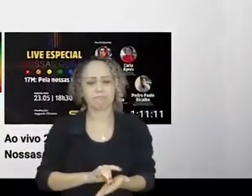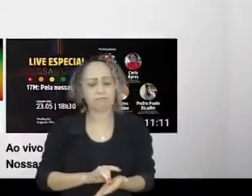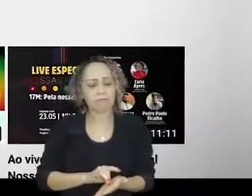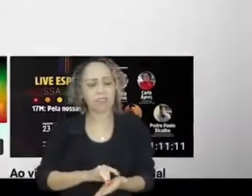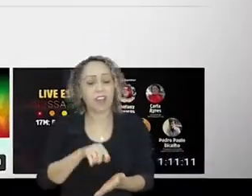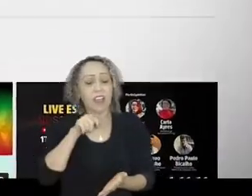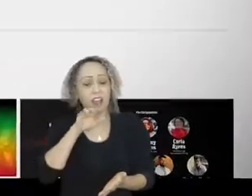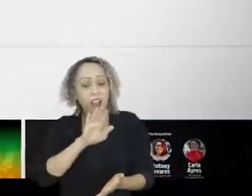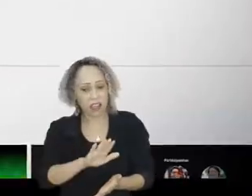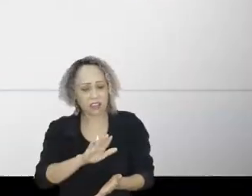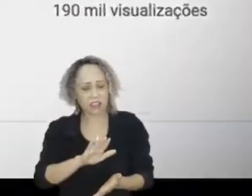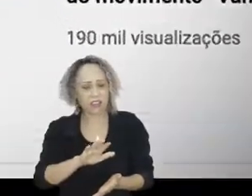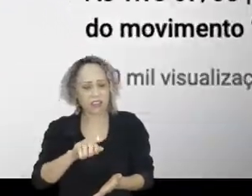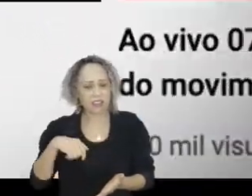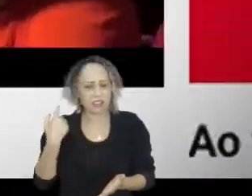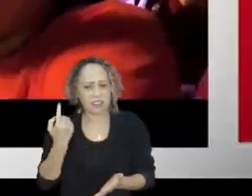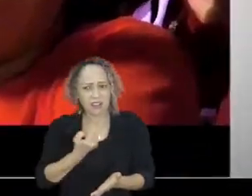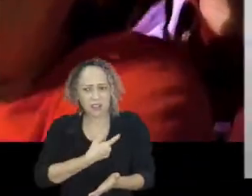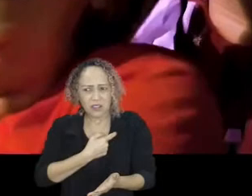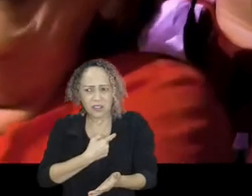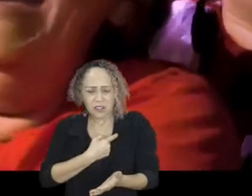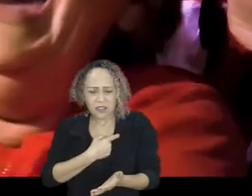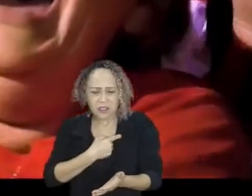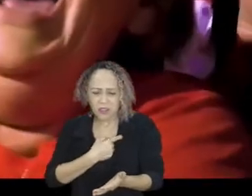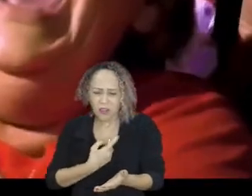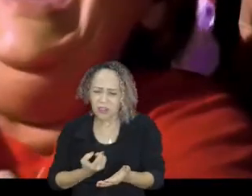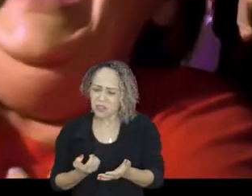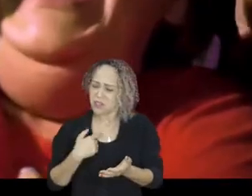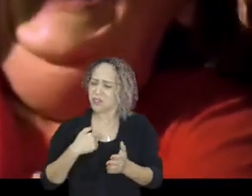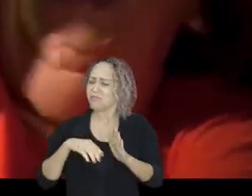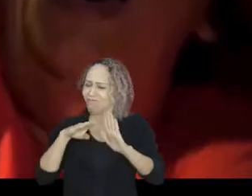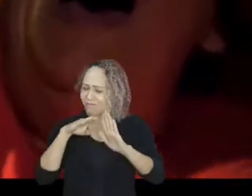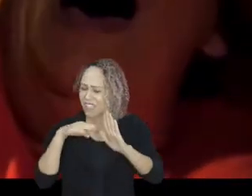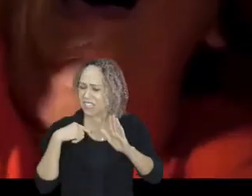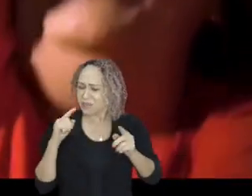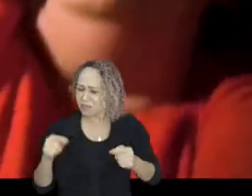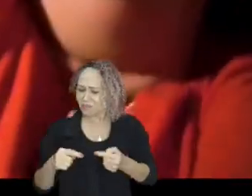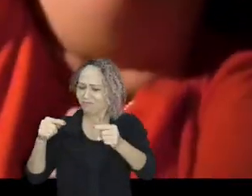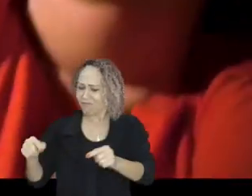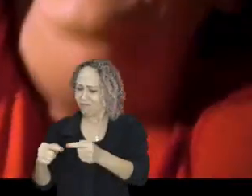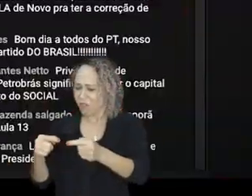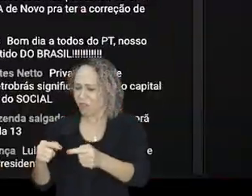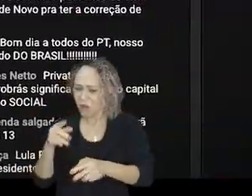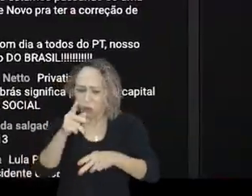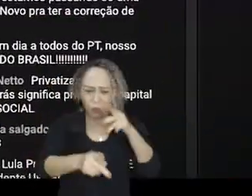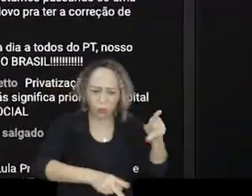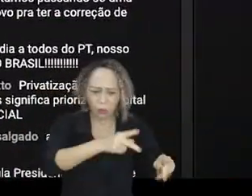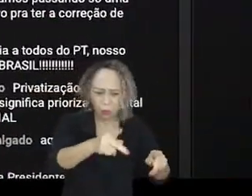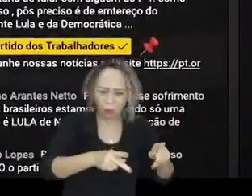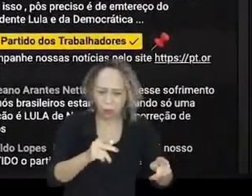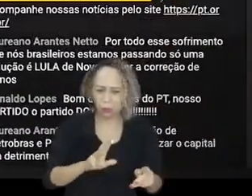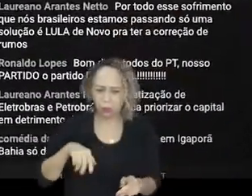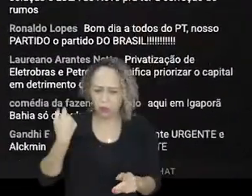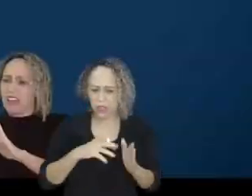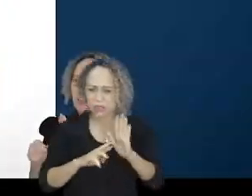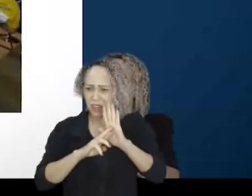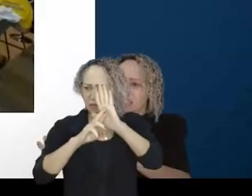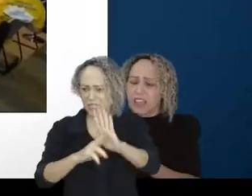Assim, pautamos e somos pautados pela voz das ruas e das redes.